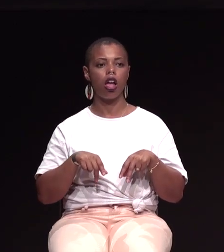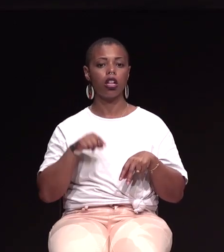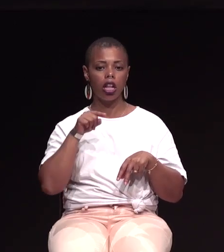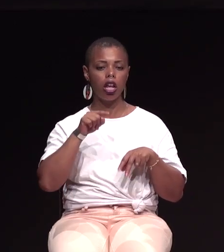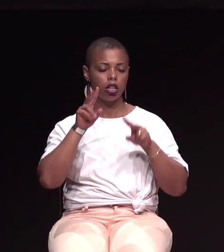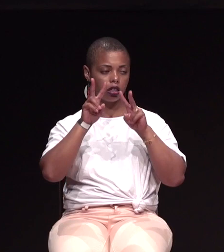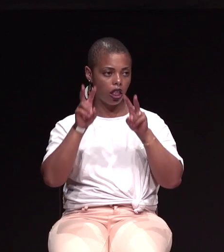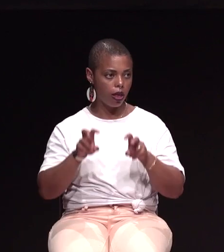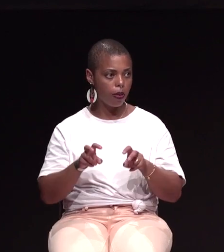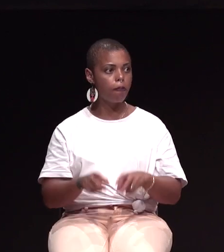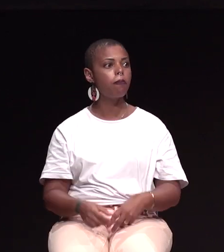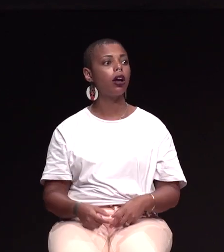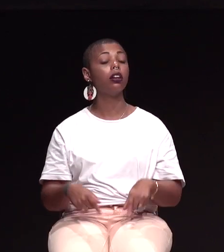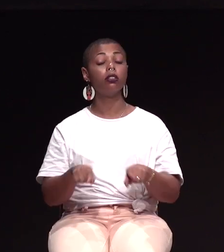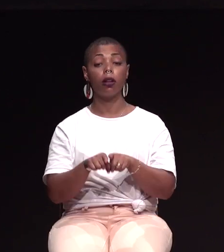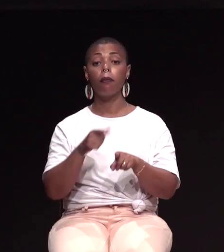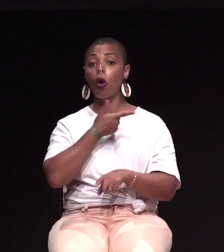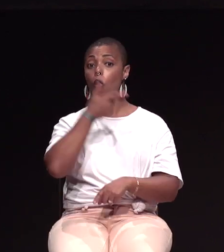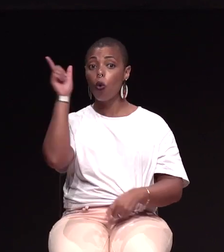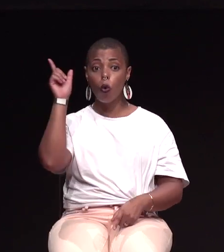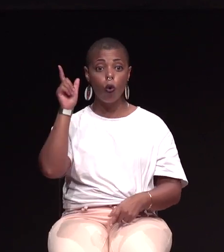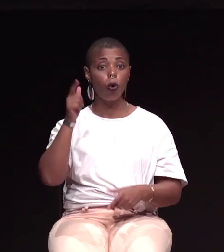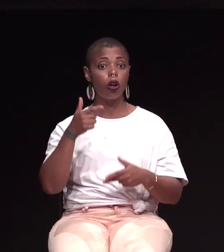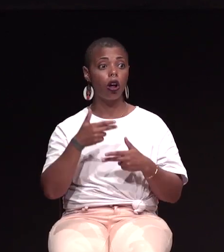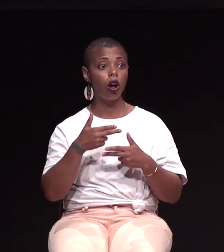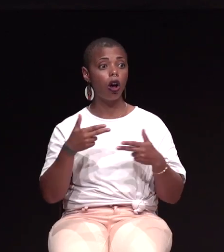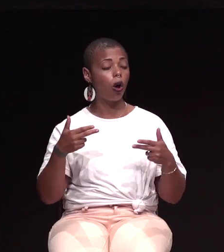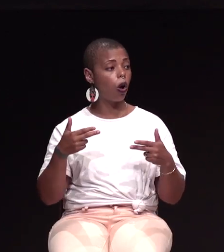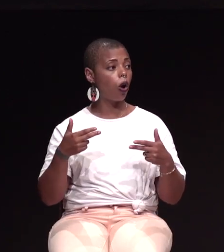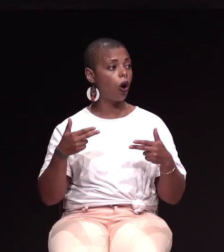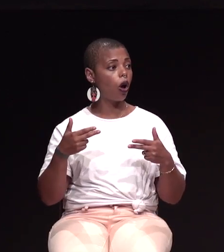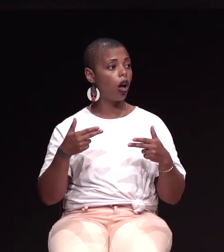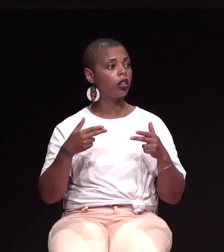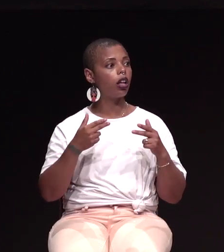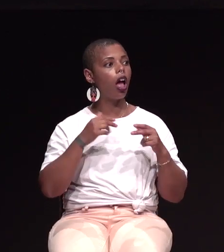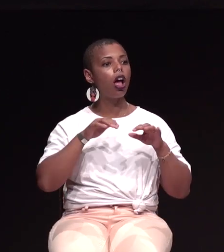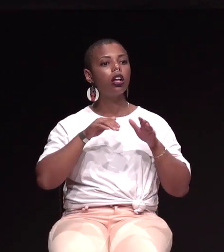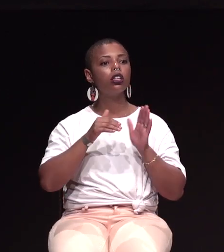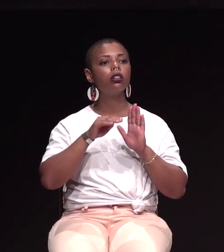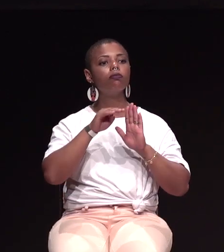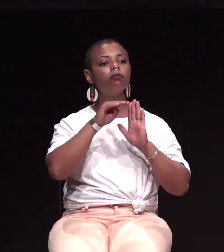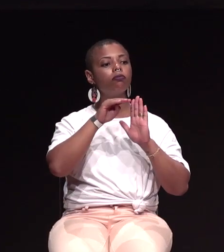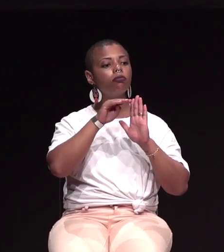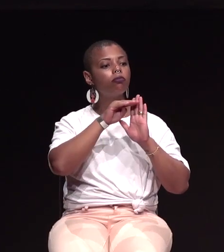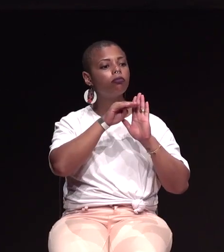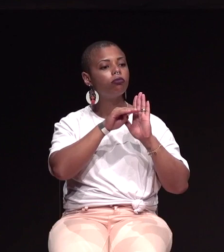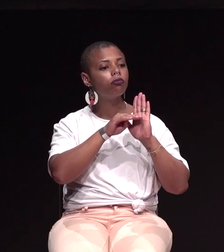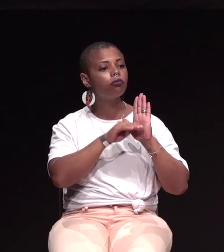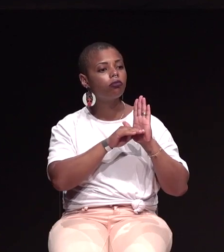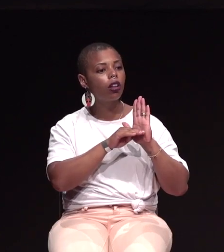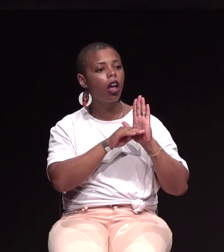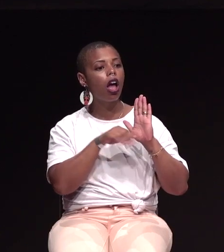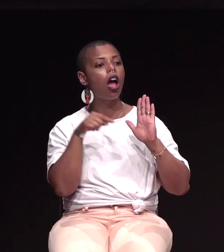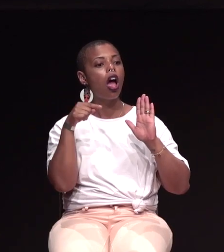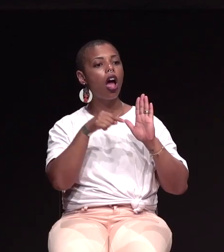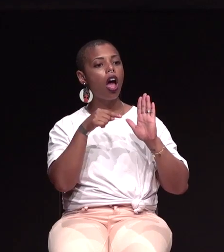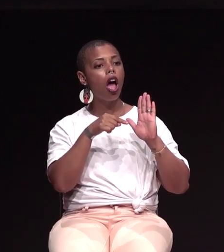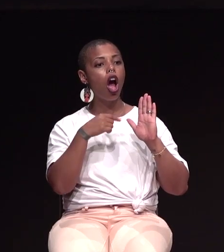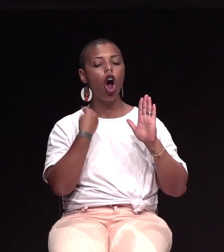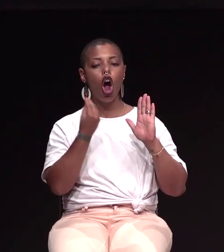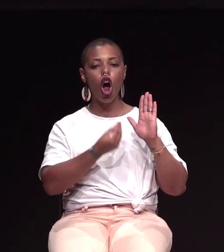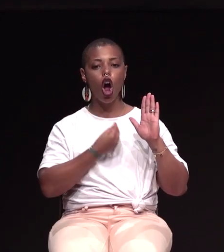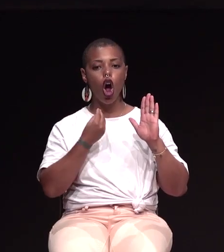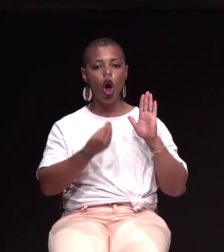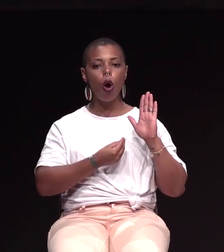outra coisa, a explicitação da orientação sexual de quem escreve, que também é